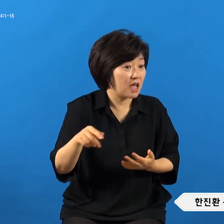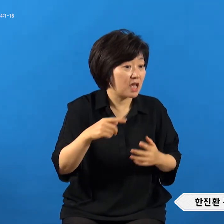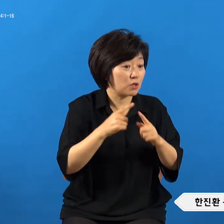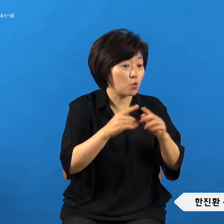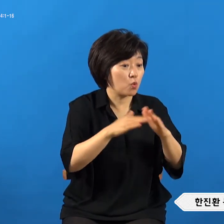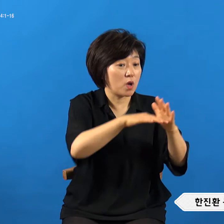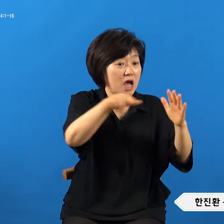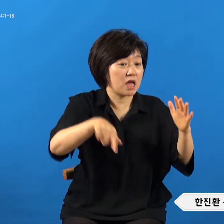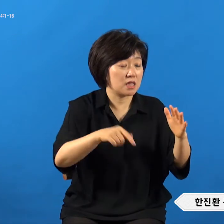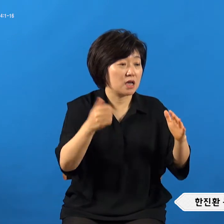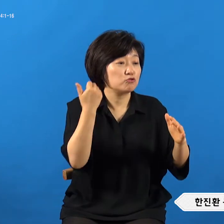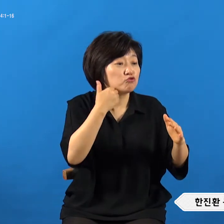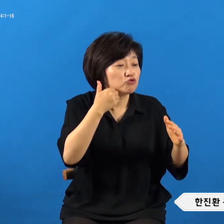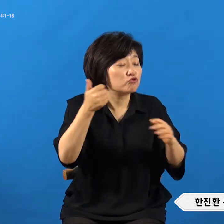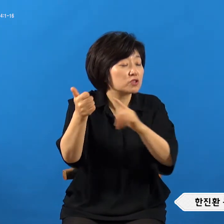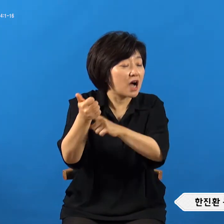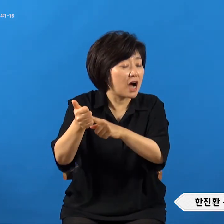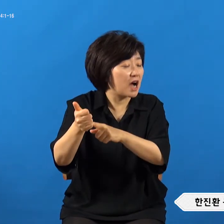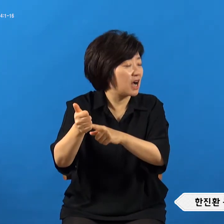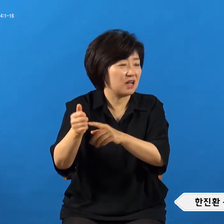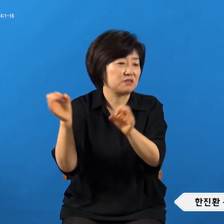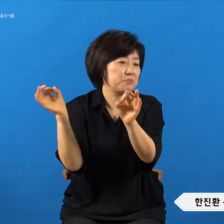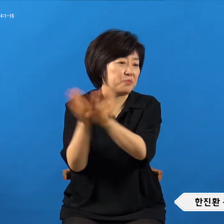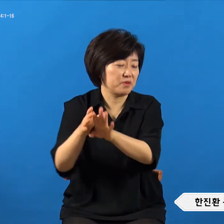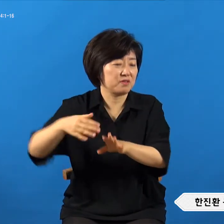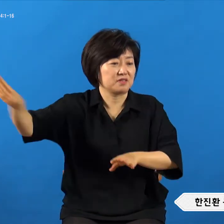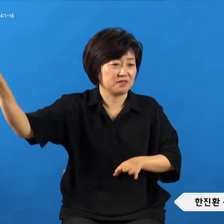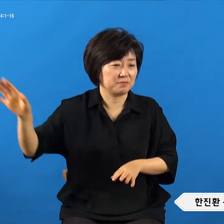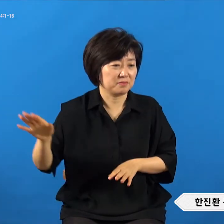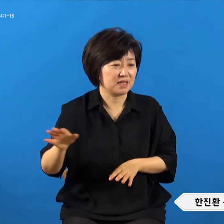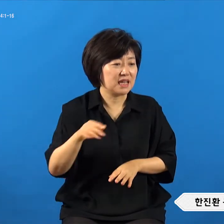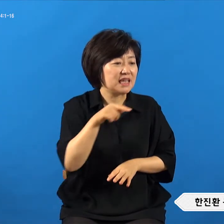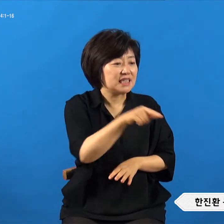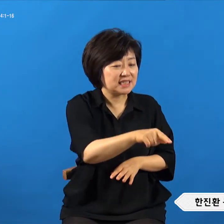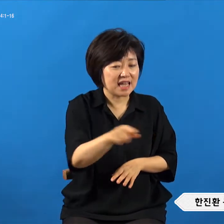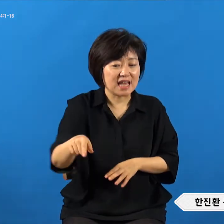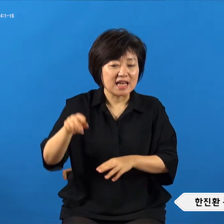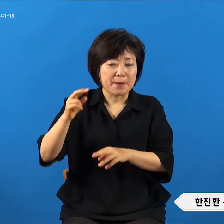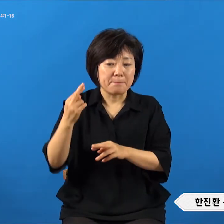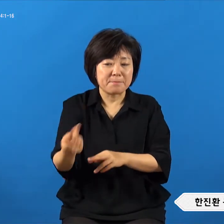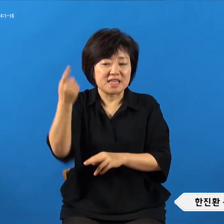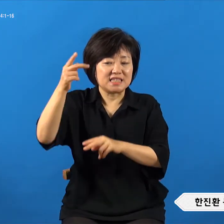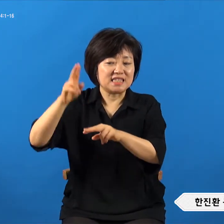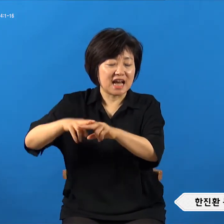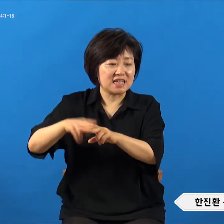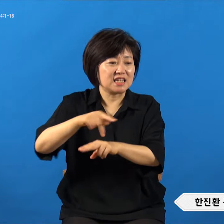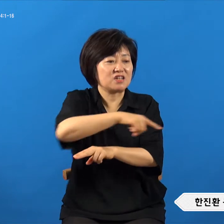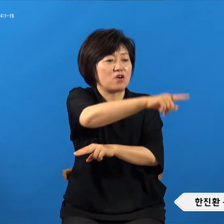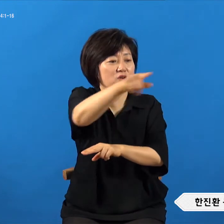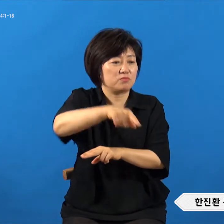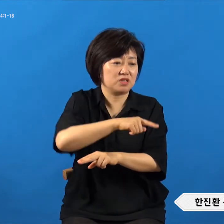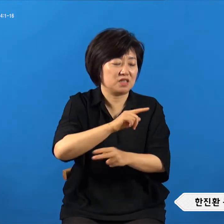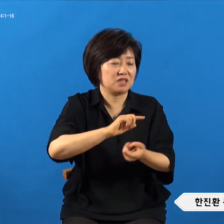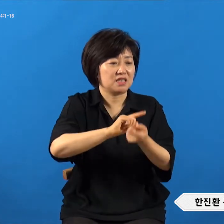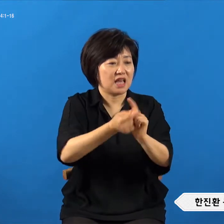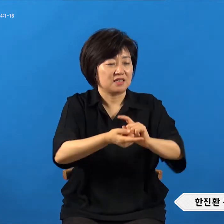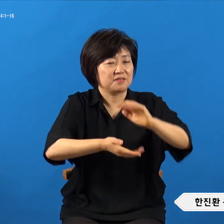이상 우리 교회 성도가 아닙니다. 이제 여러분이 누군가 성도의 빈자리를 채워주시기 바랍니다.